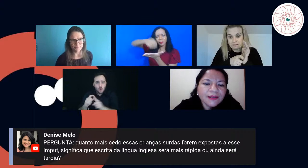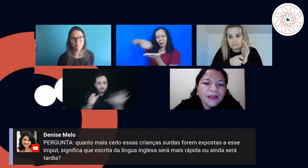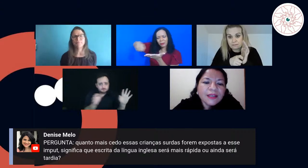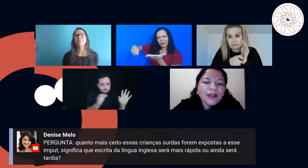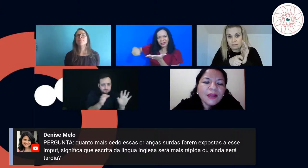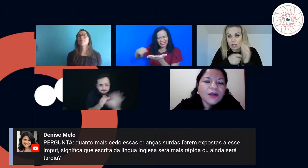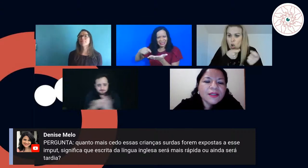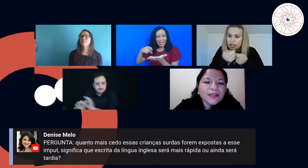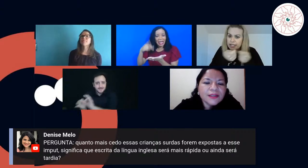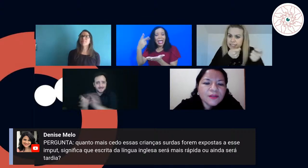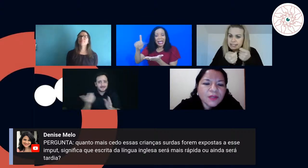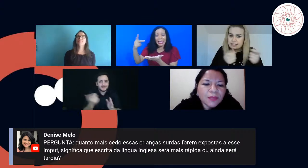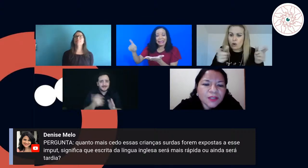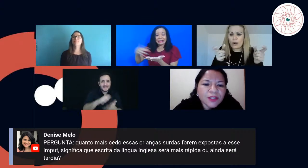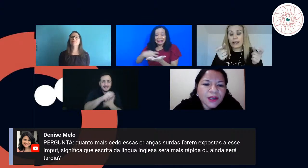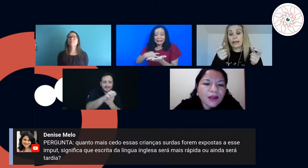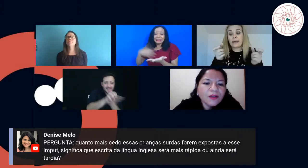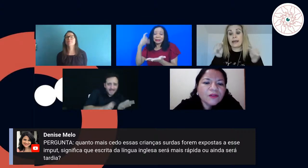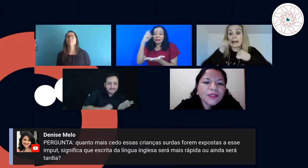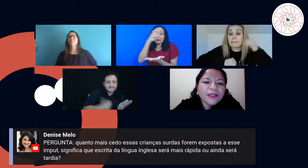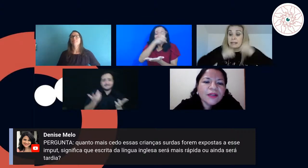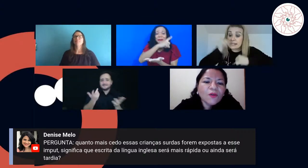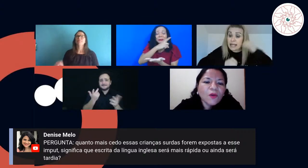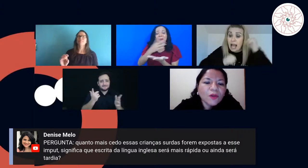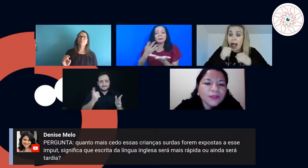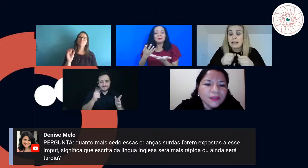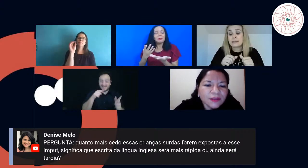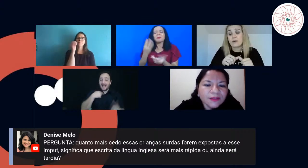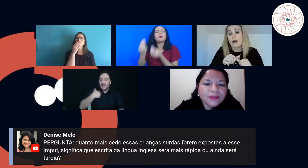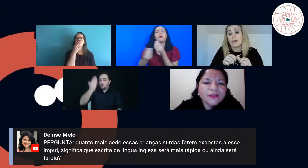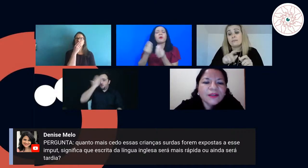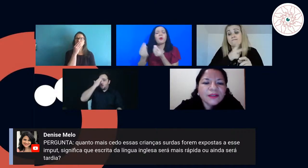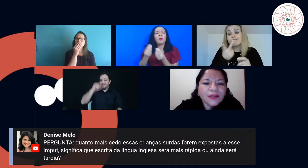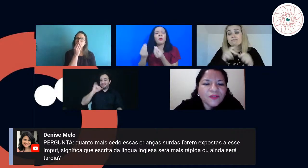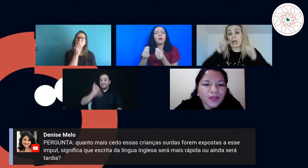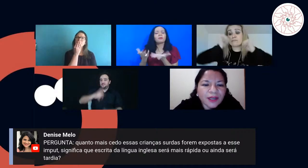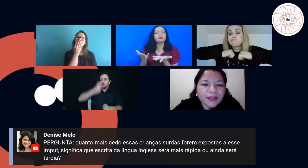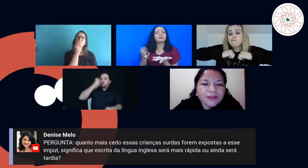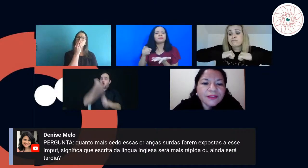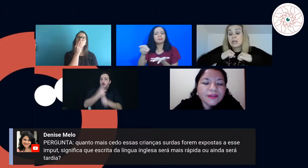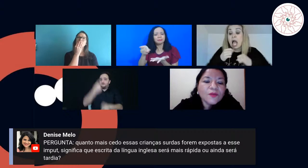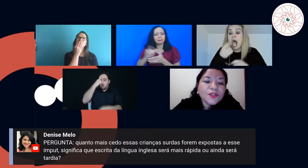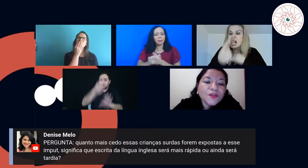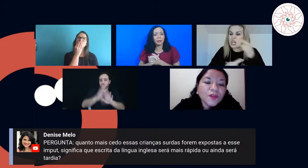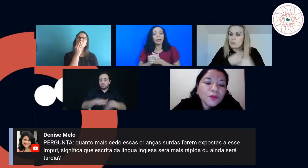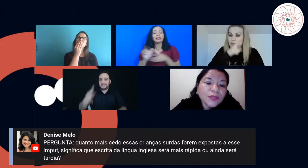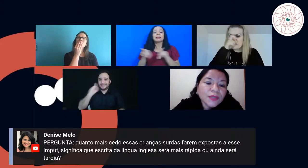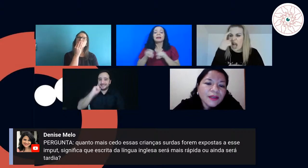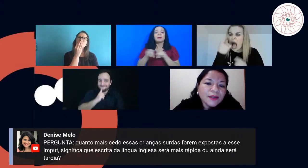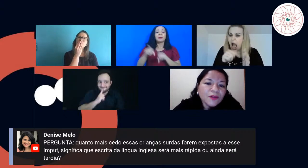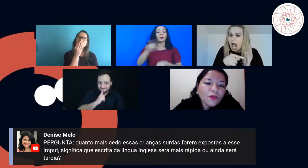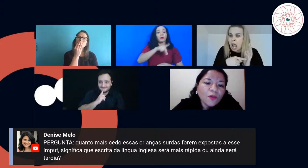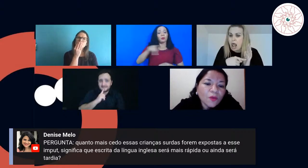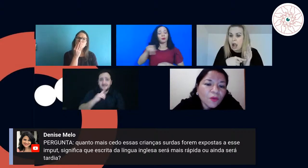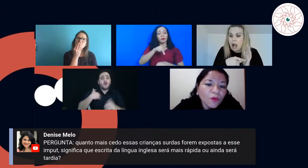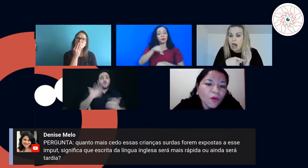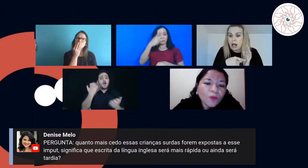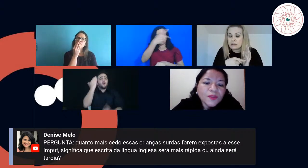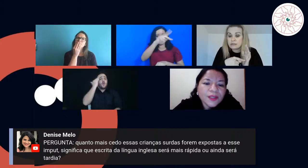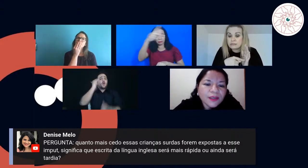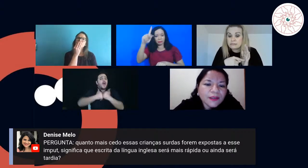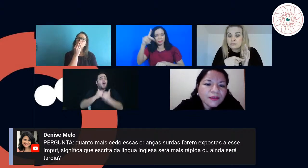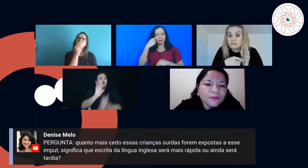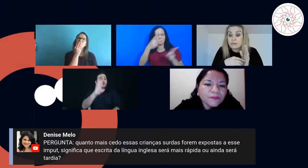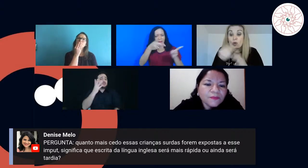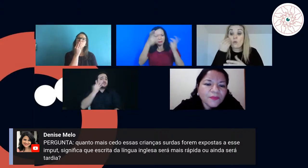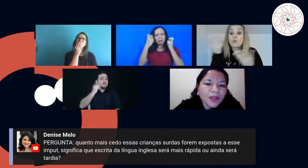na organização gramatical, né, na concordância da frase, eles têm algumas dificuldades. E aí,